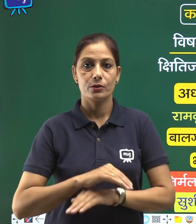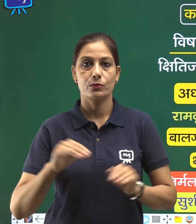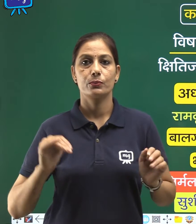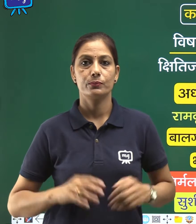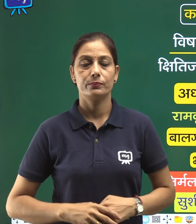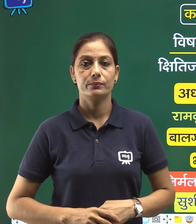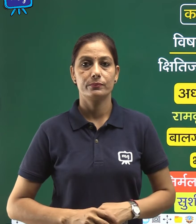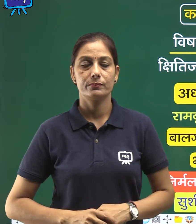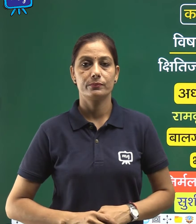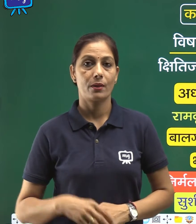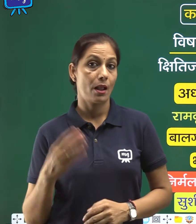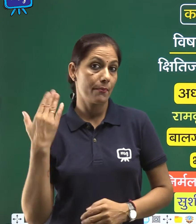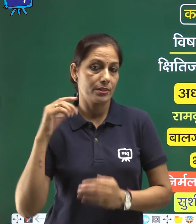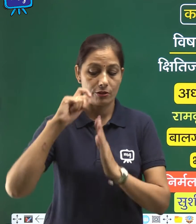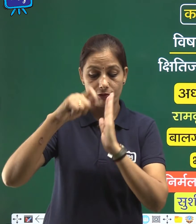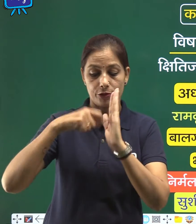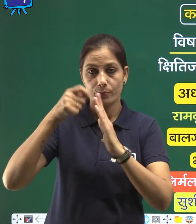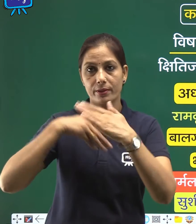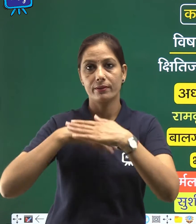बच्चों, पिछले वीडियो में